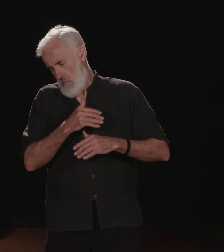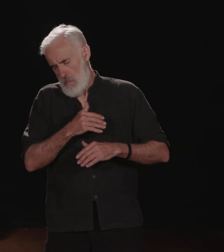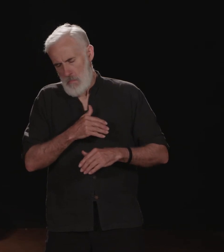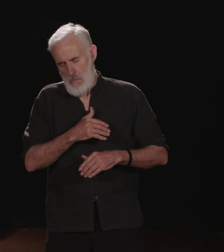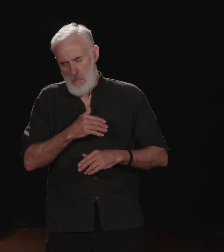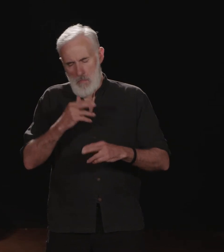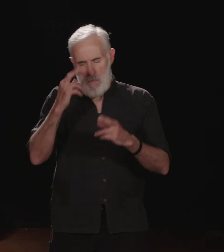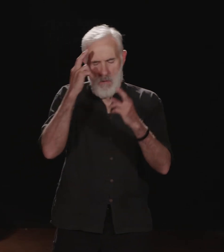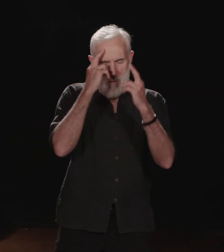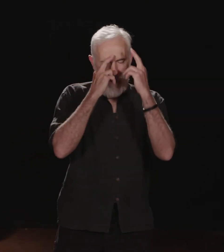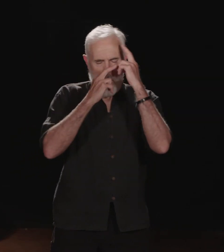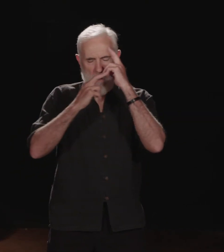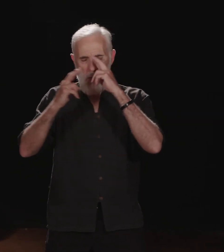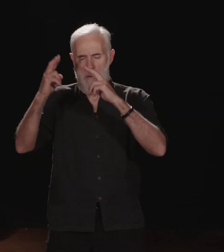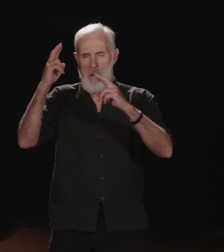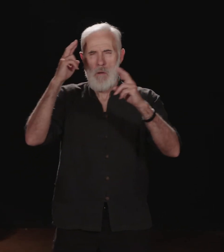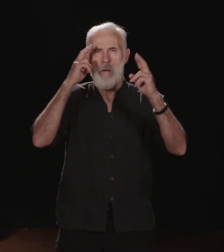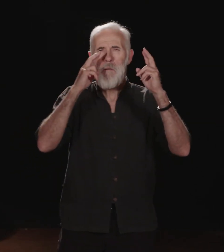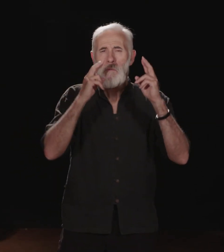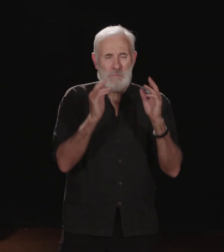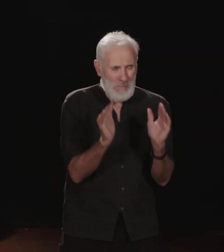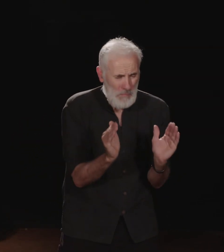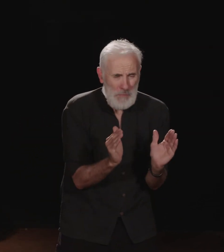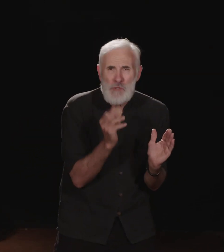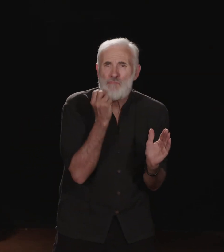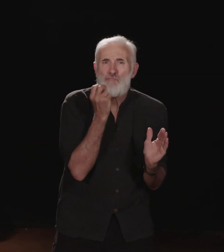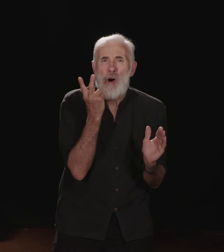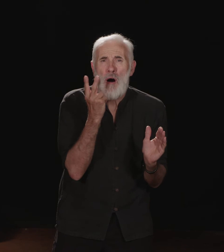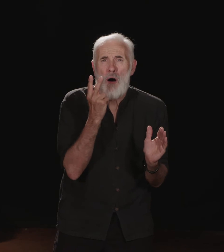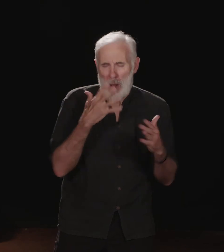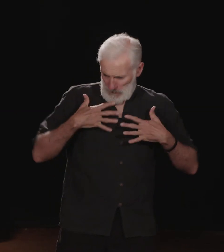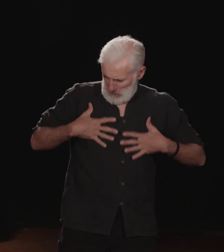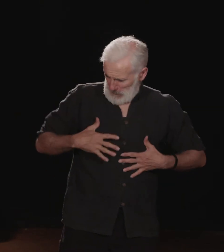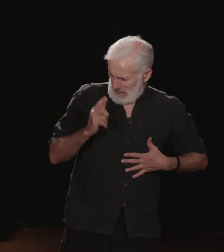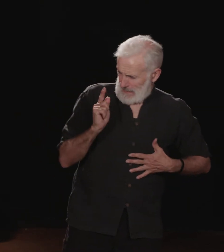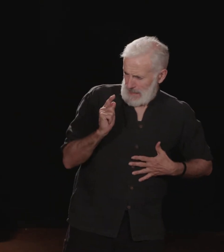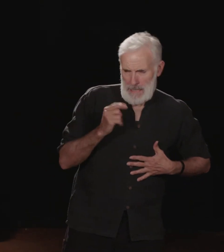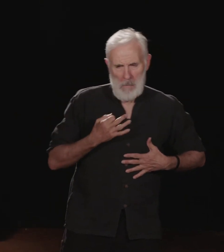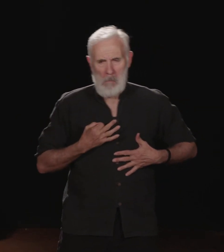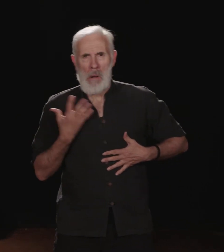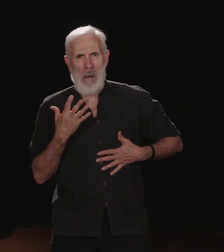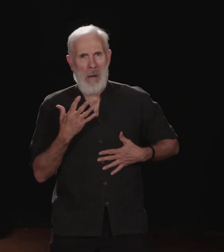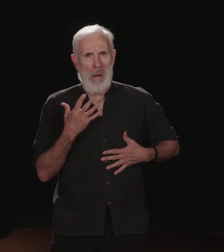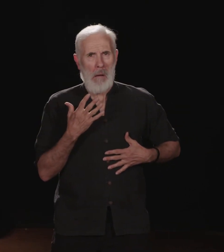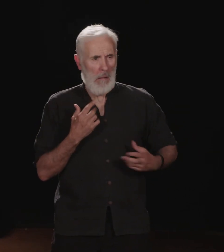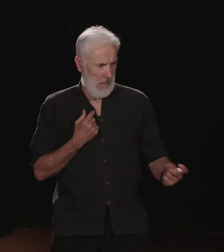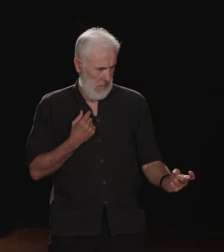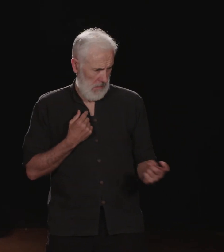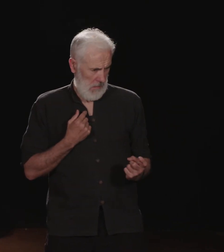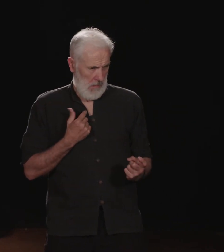J'ai fait un rêve. Ce petit chat gris et blanc m'est venu en rêve et c'était très